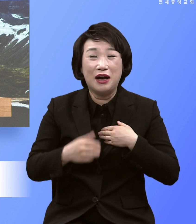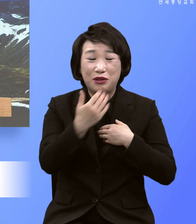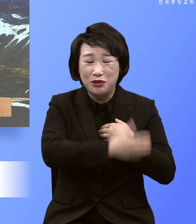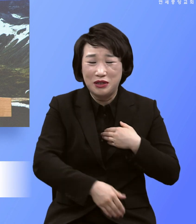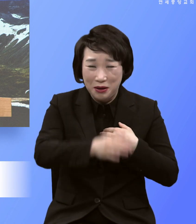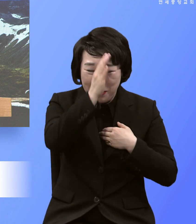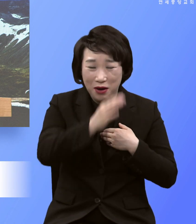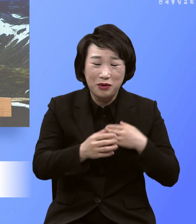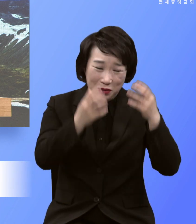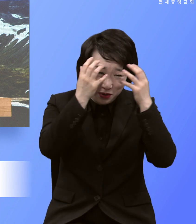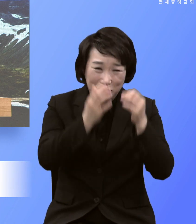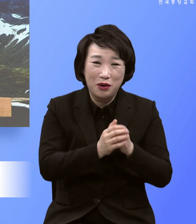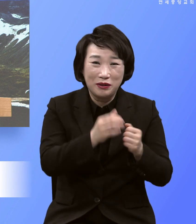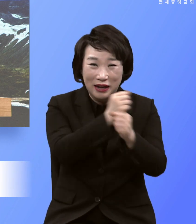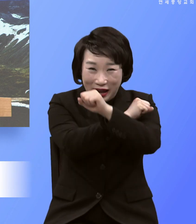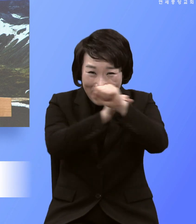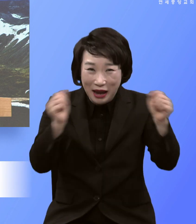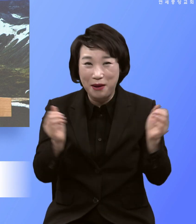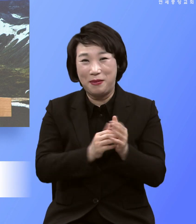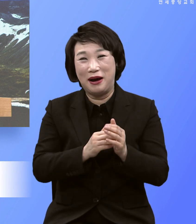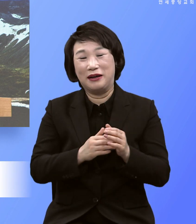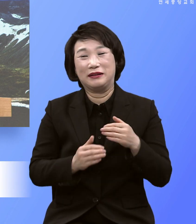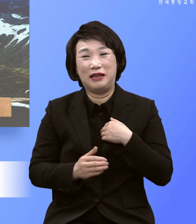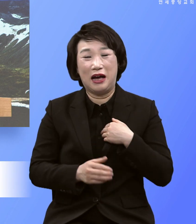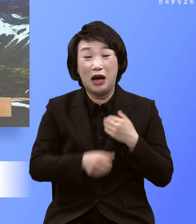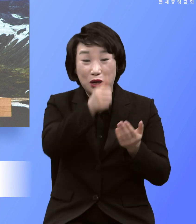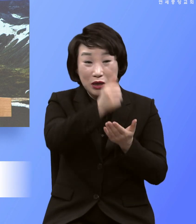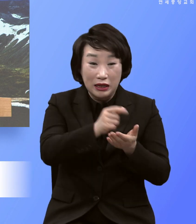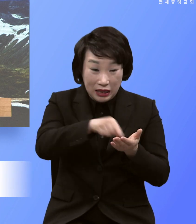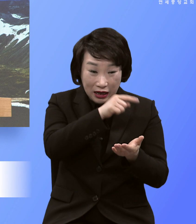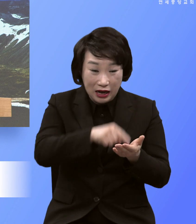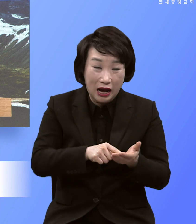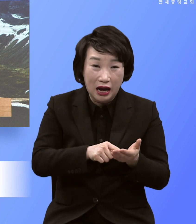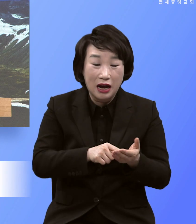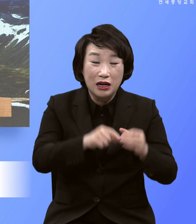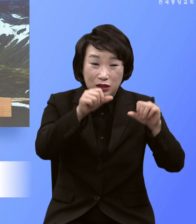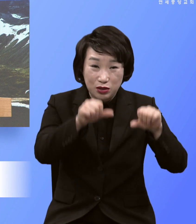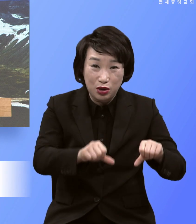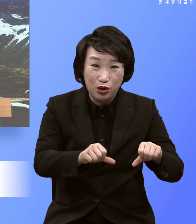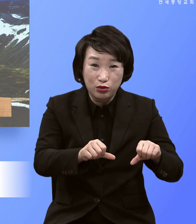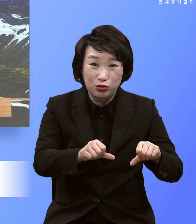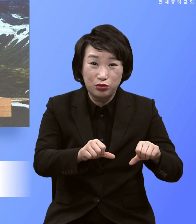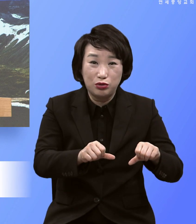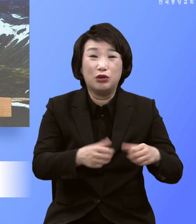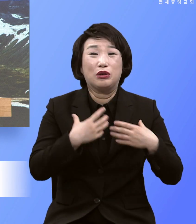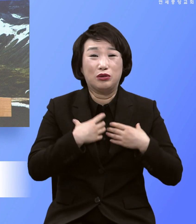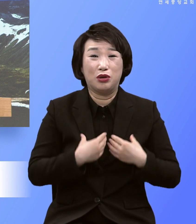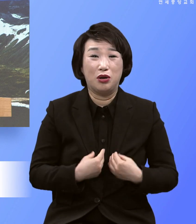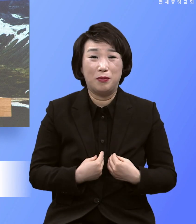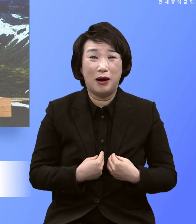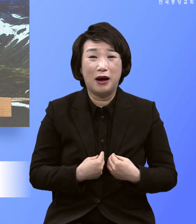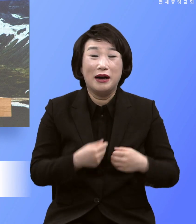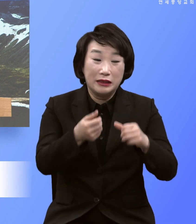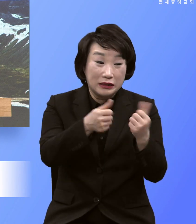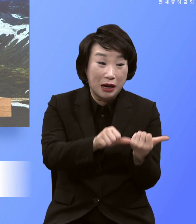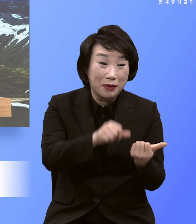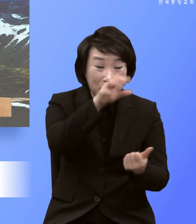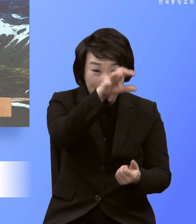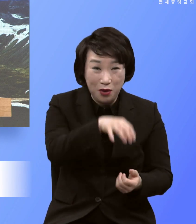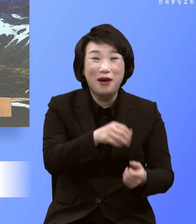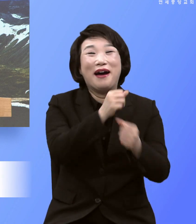육체의 질병의 고통에서, 내가 죄값으로 당할 저주와 절망과